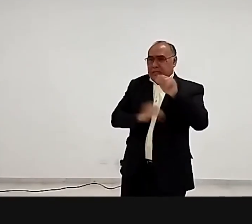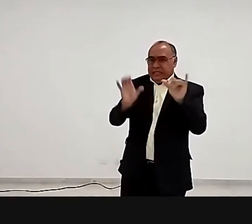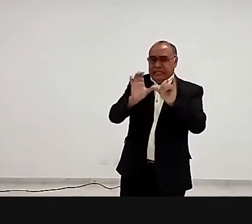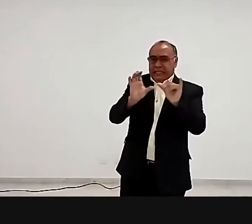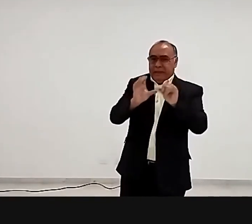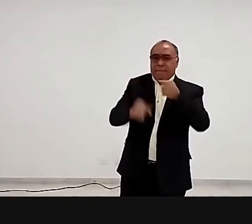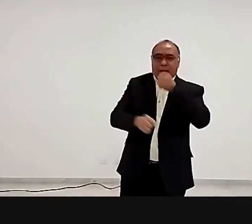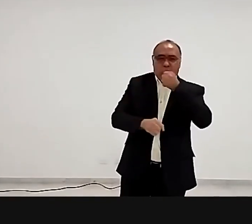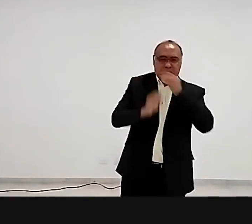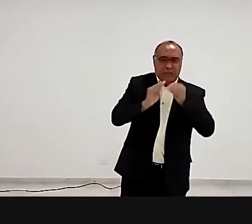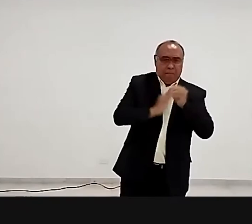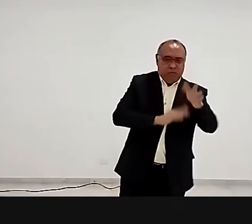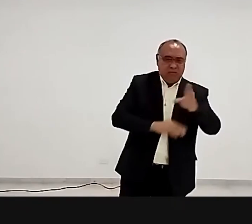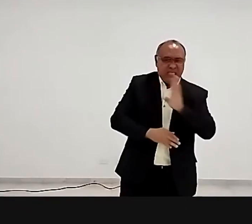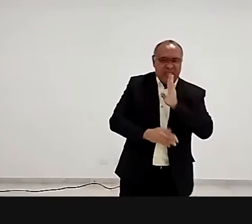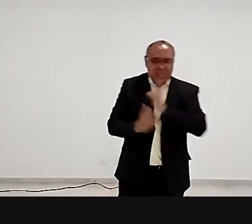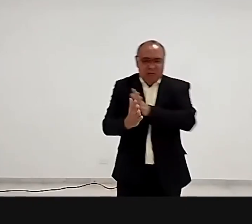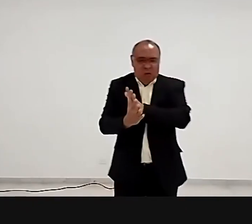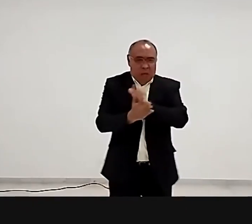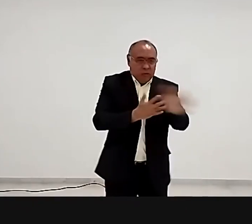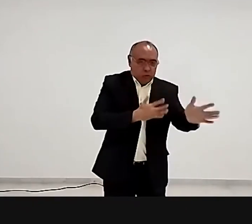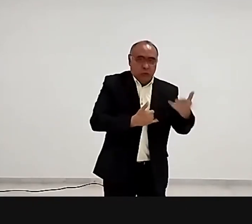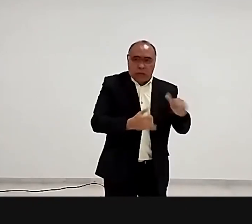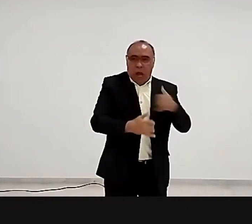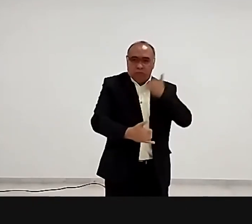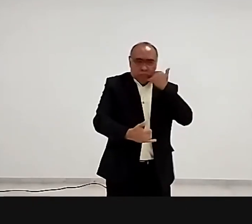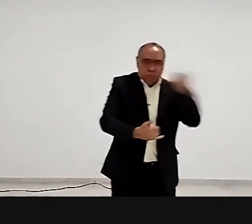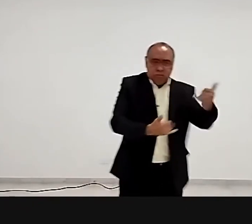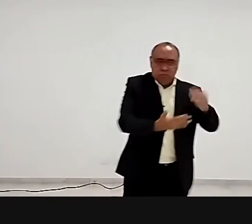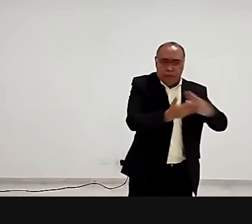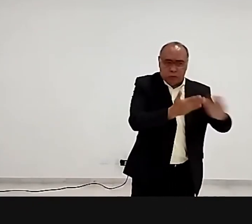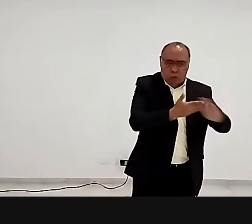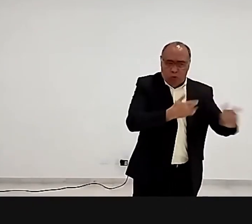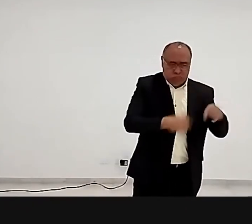así que este comunicado